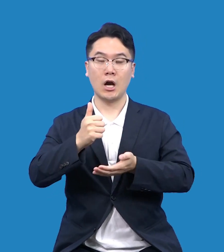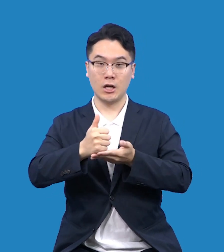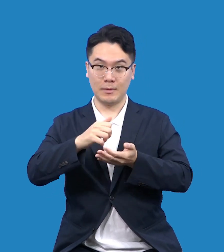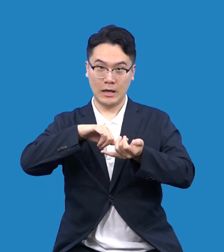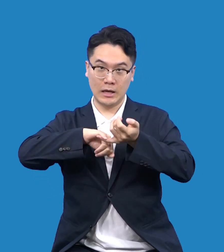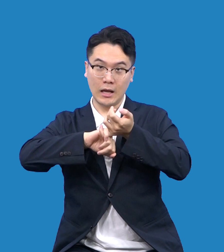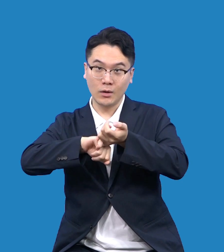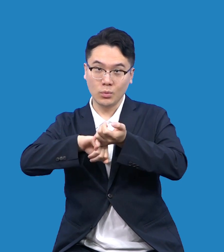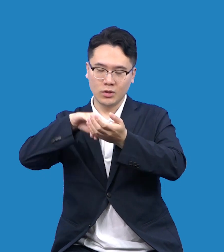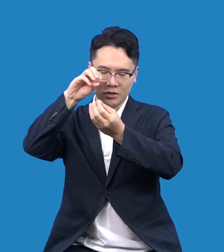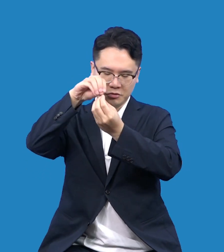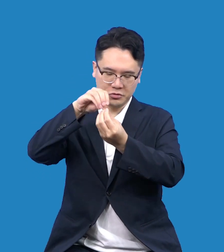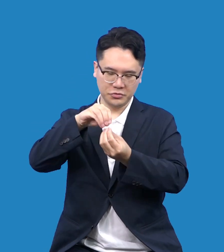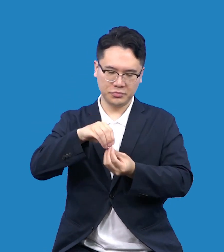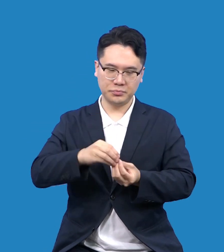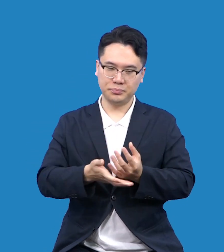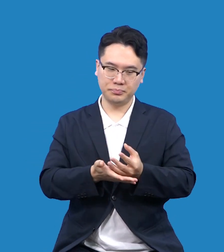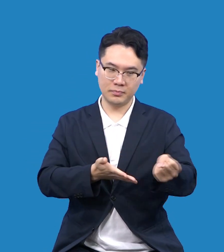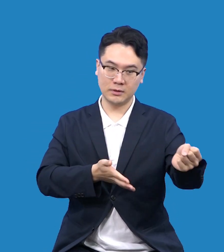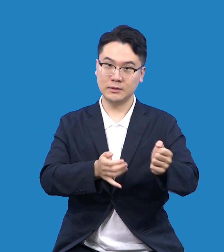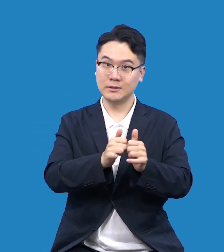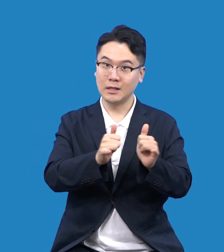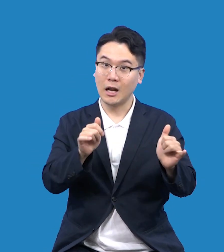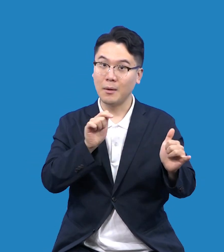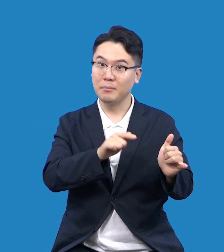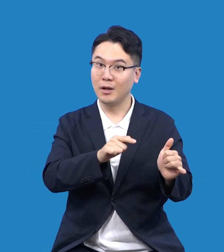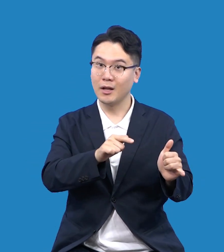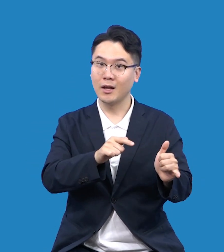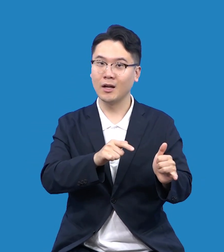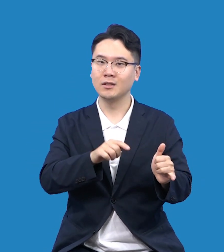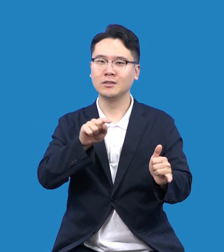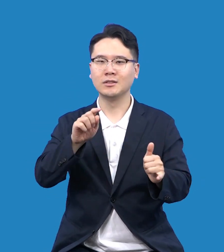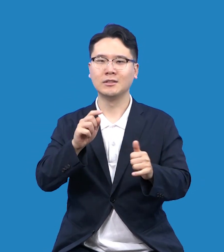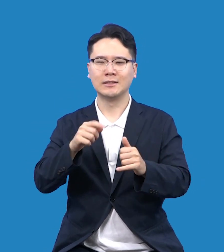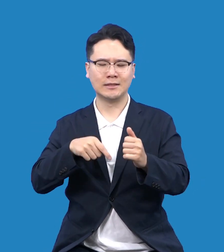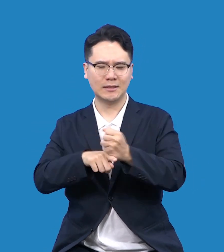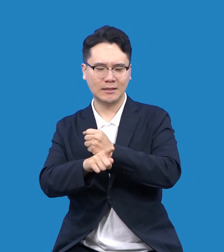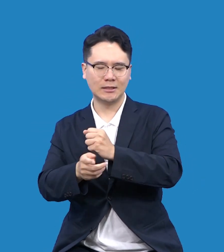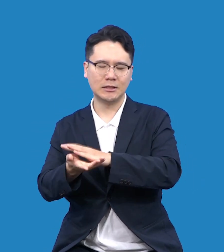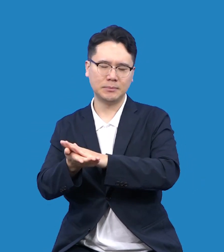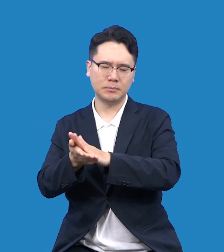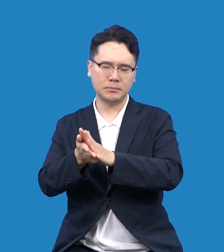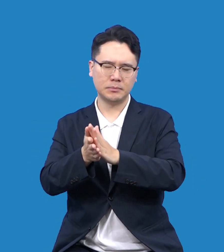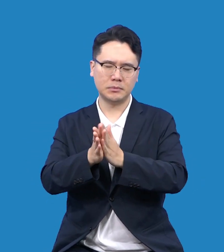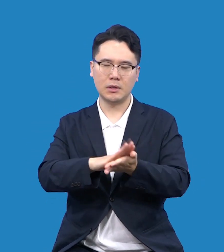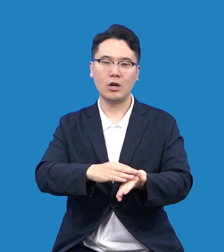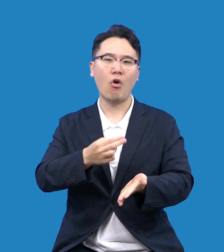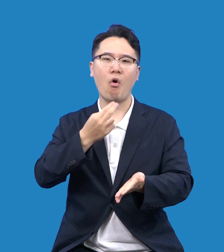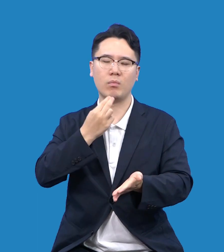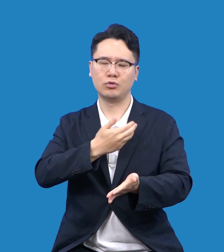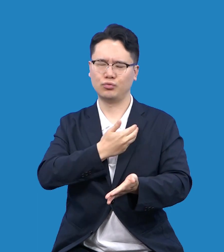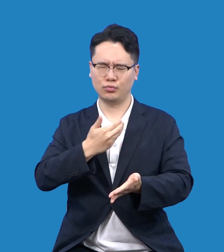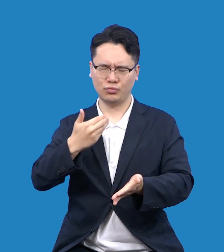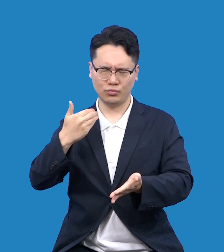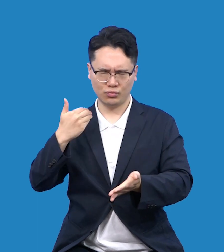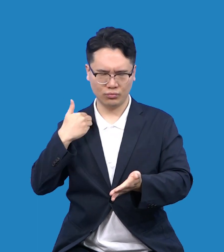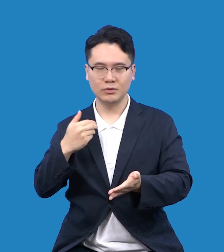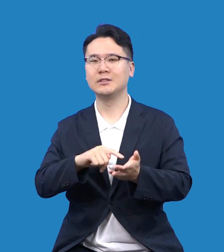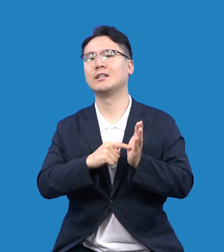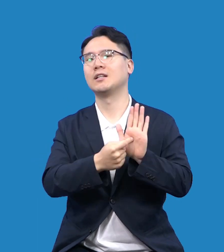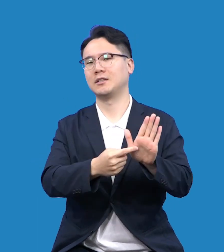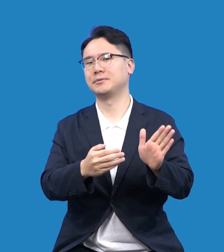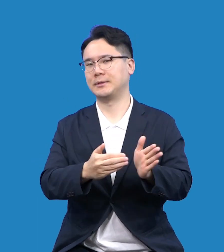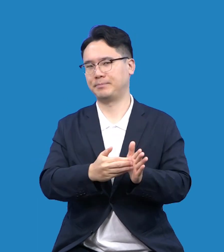사람들에게 그 뜻이 변치 아니함을 충분히 나타내시고죠, 그 일을 하나님